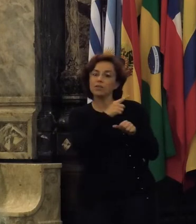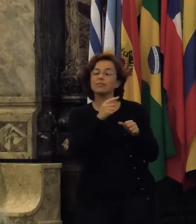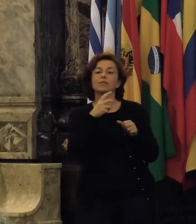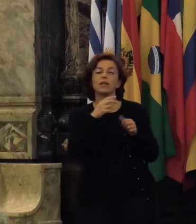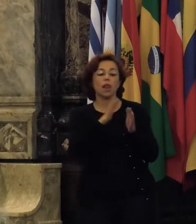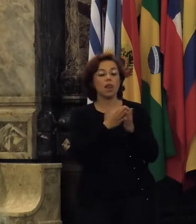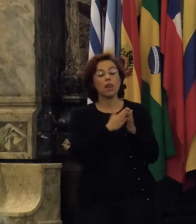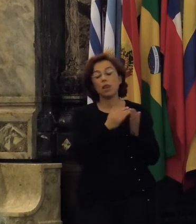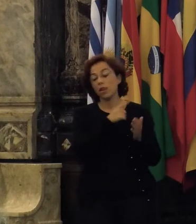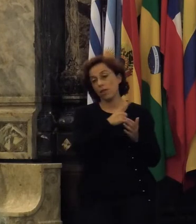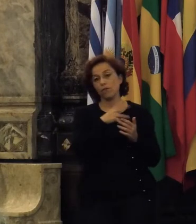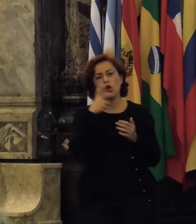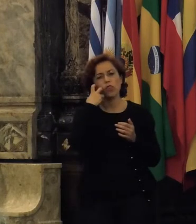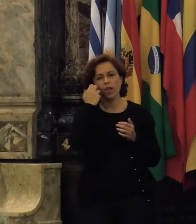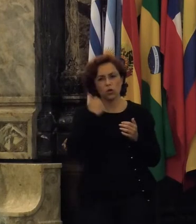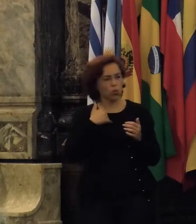desnudez, Giorgio Agamben.